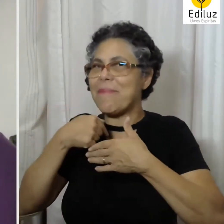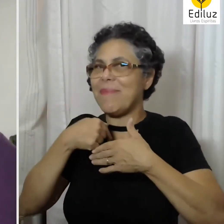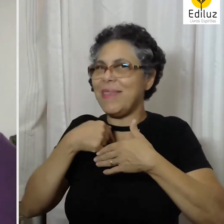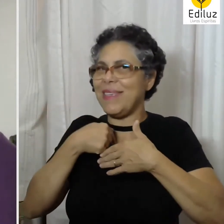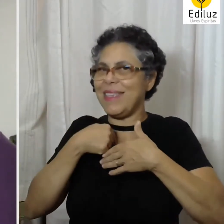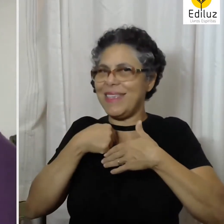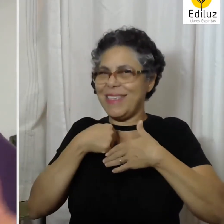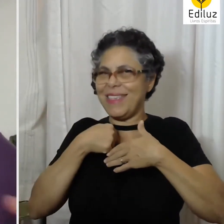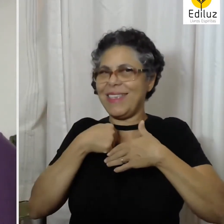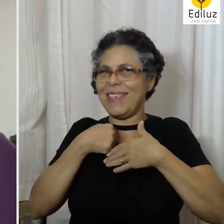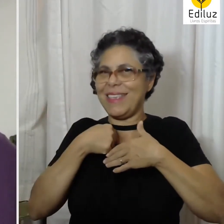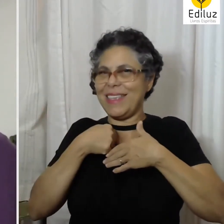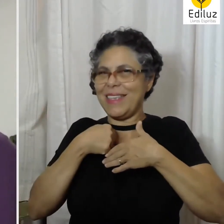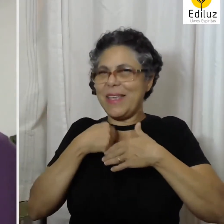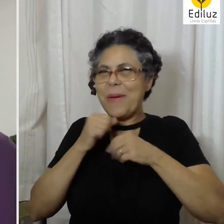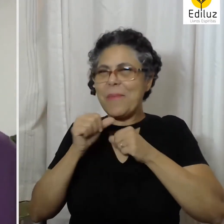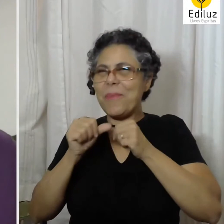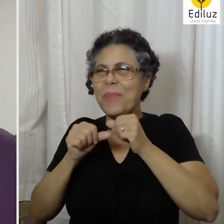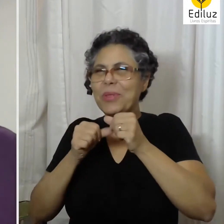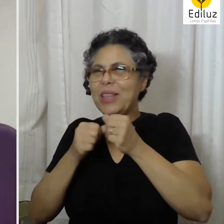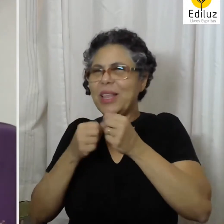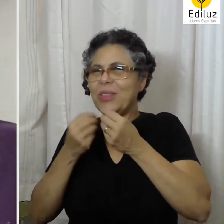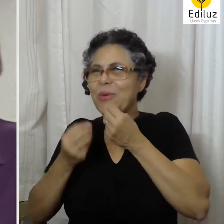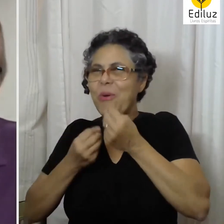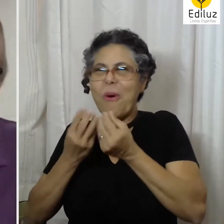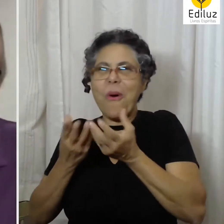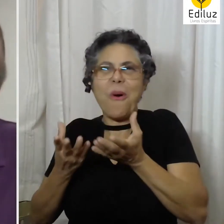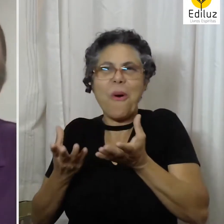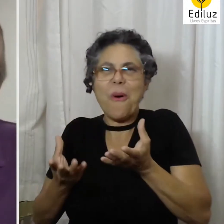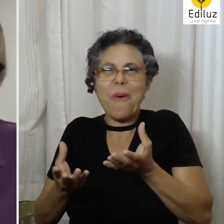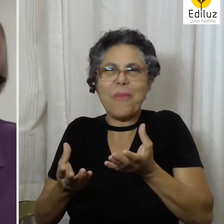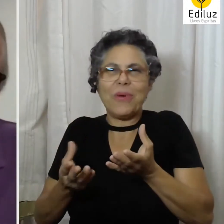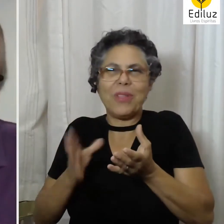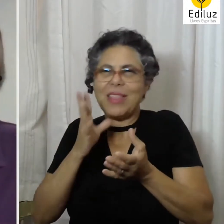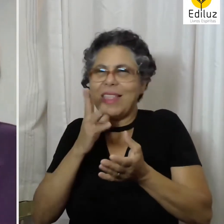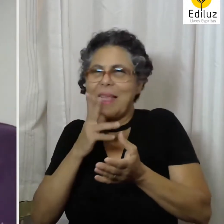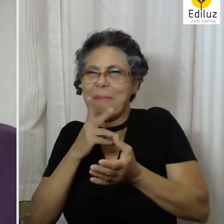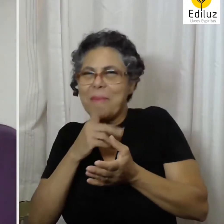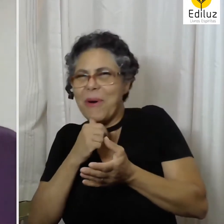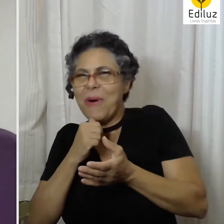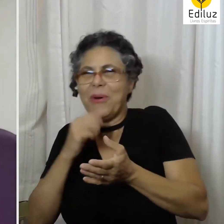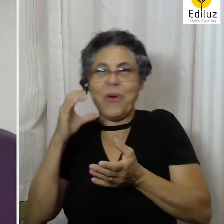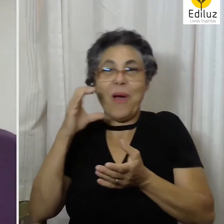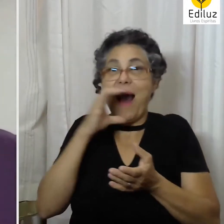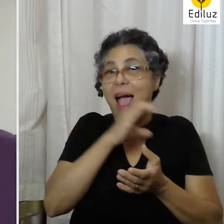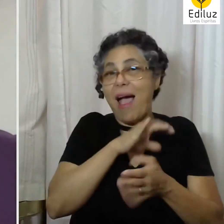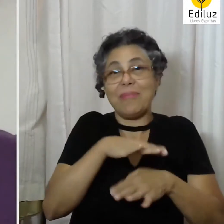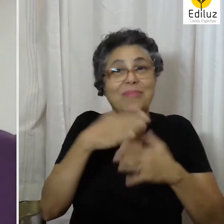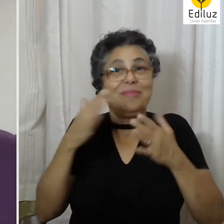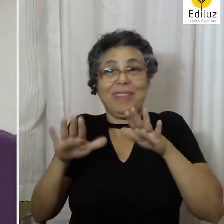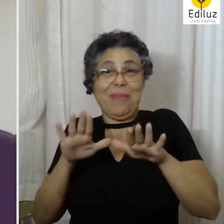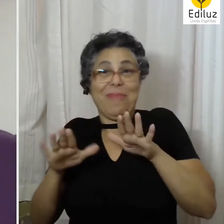da voz, na forma como responde, na demora ou no tempo de resposta.